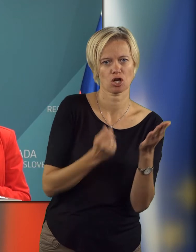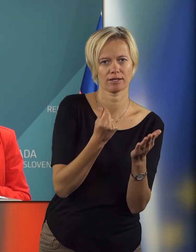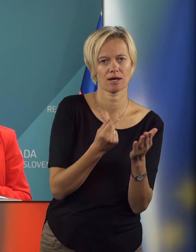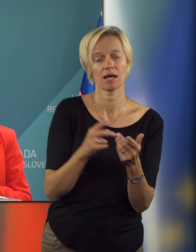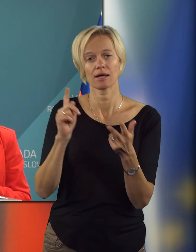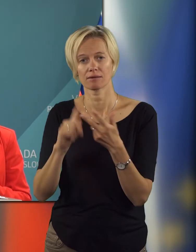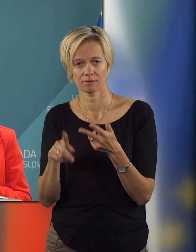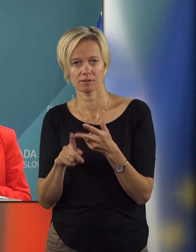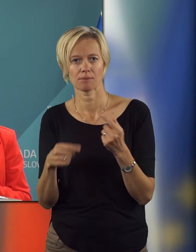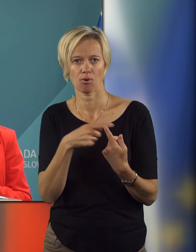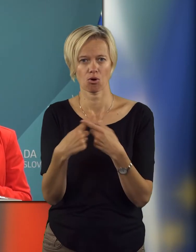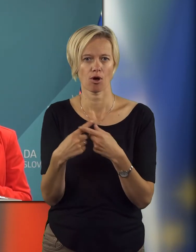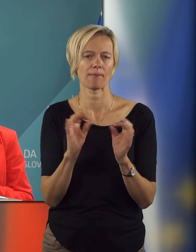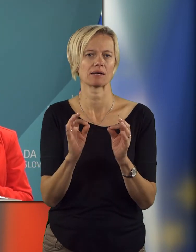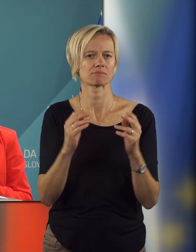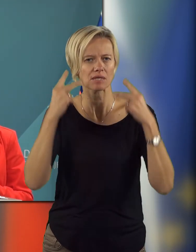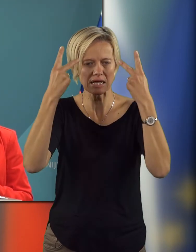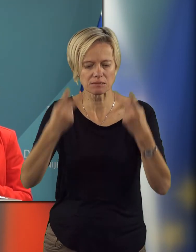Tretji pogoj je pa